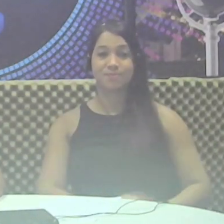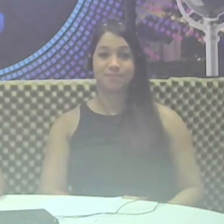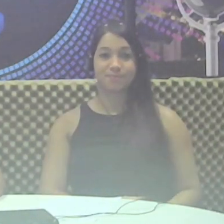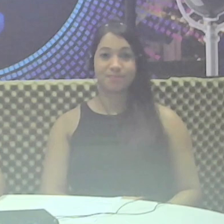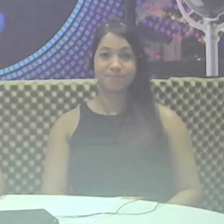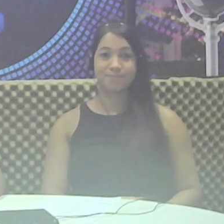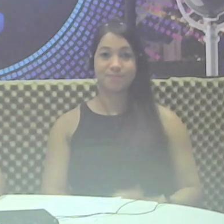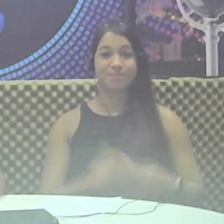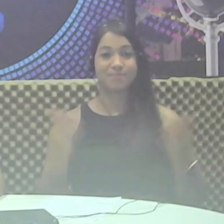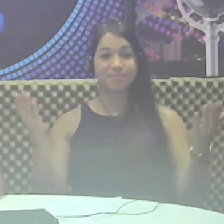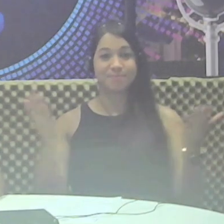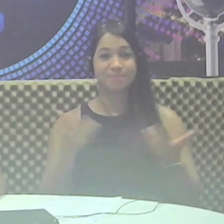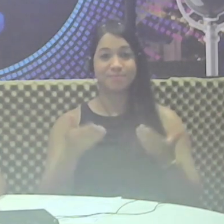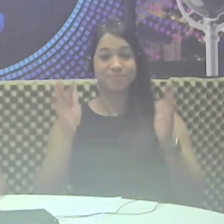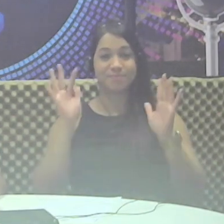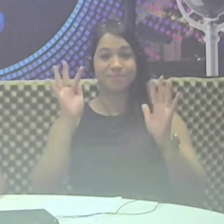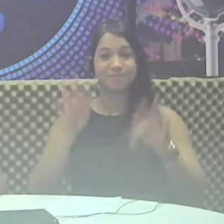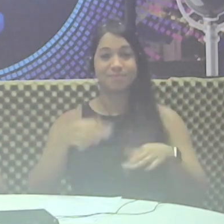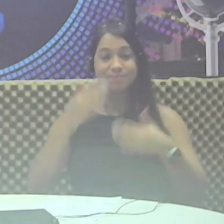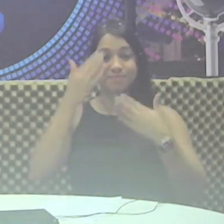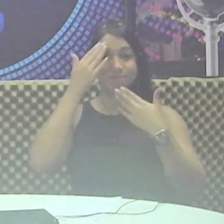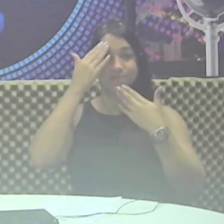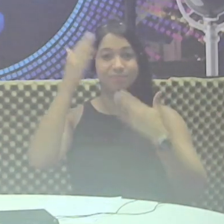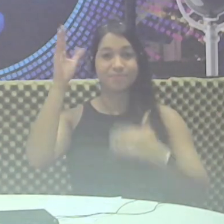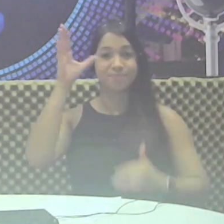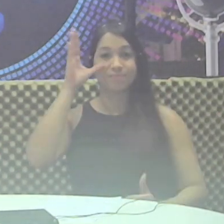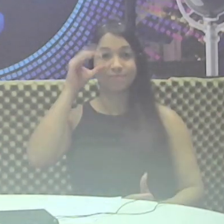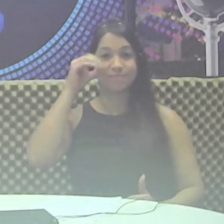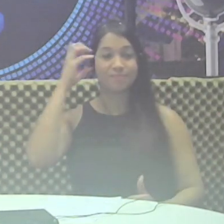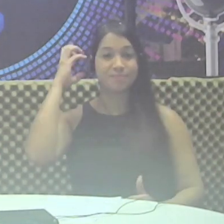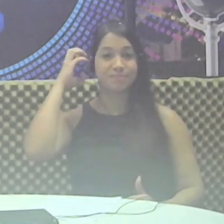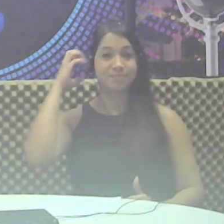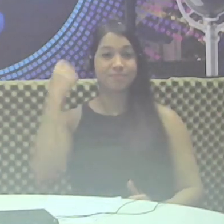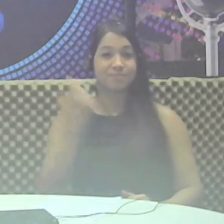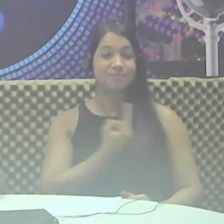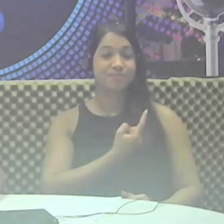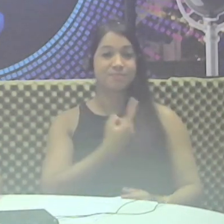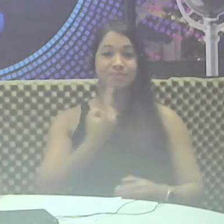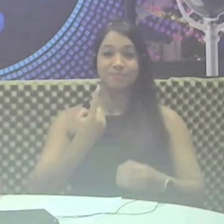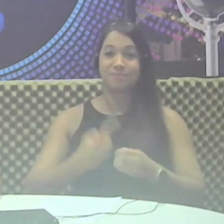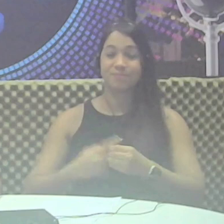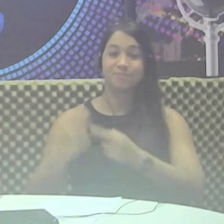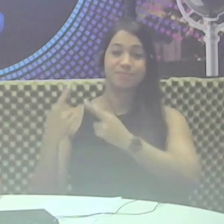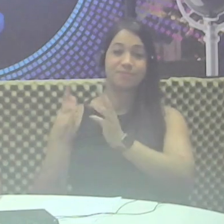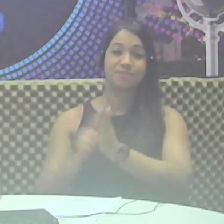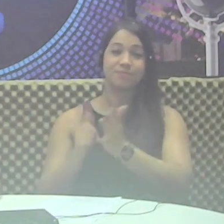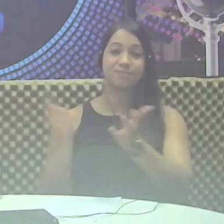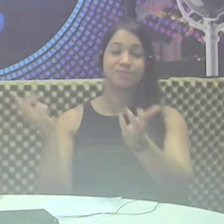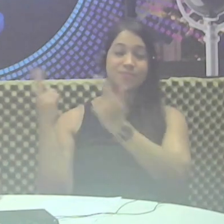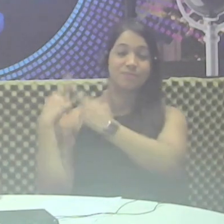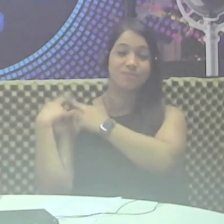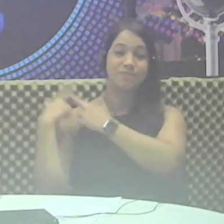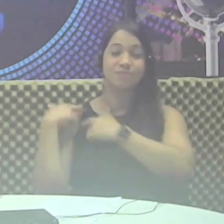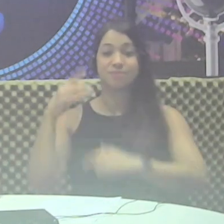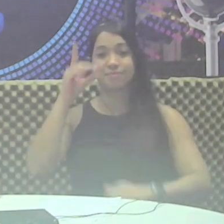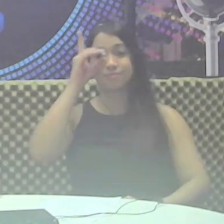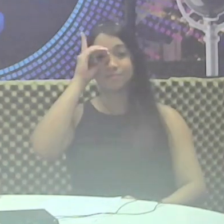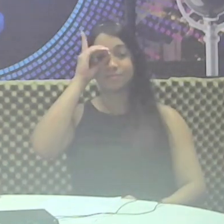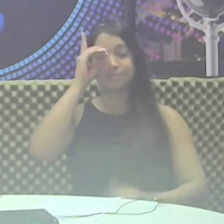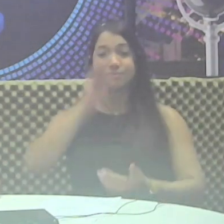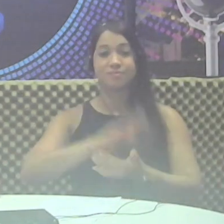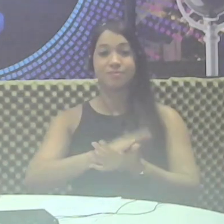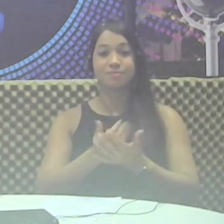notícias. A edição de hoje fica por aqui. Obrigado pela sua audiência, Rádio Nossa Cidade. Jornalista responsável pela edição, Daniela